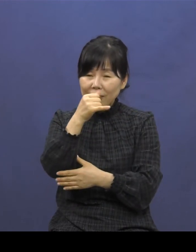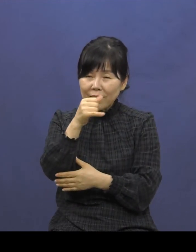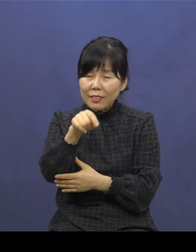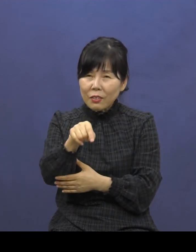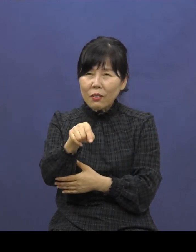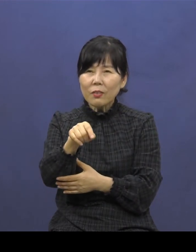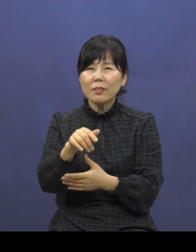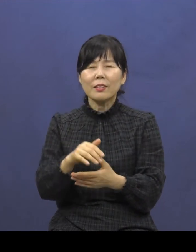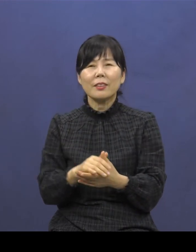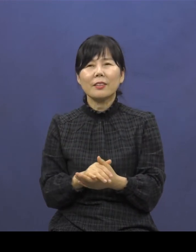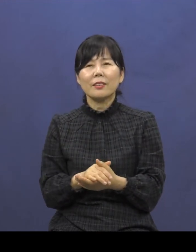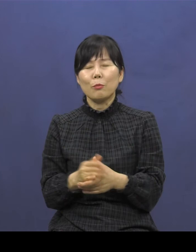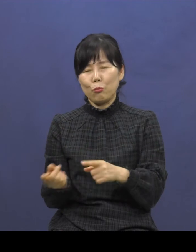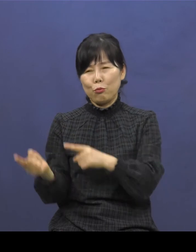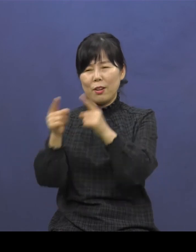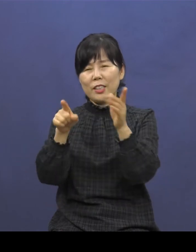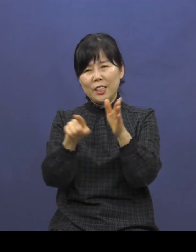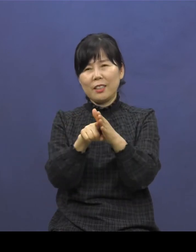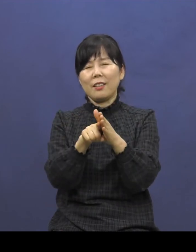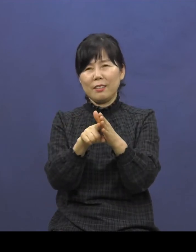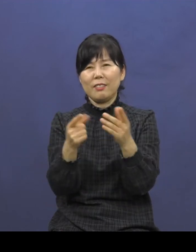열매를 맺는 것,